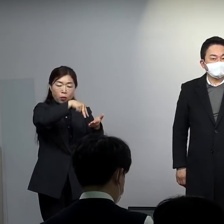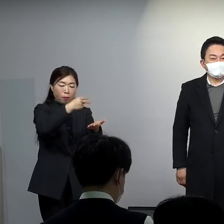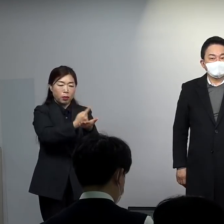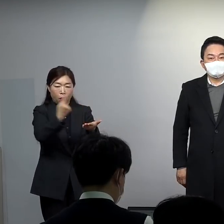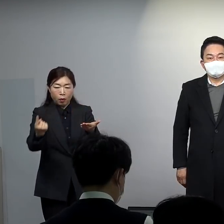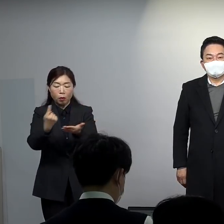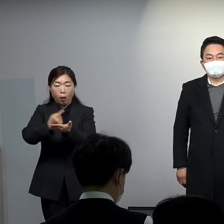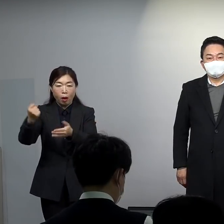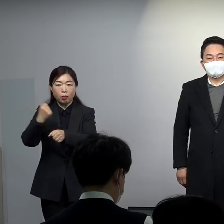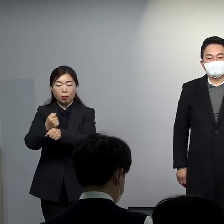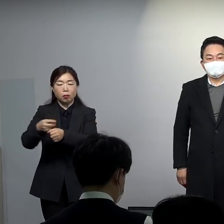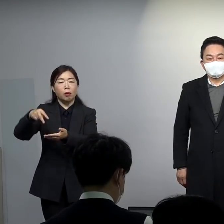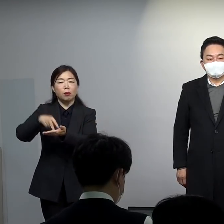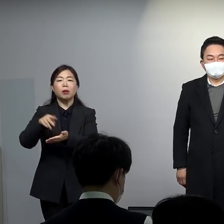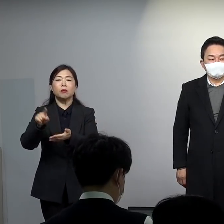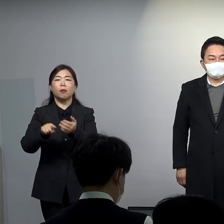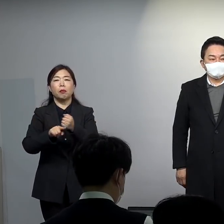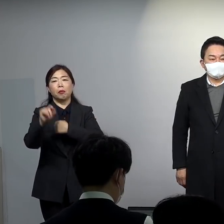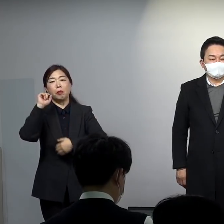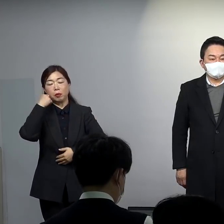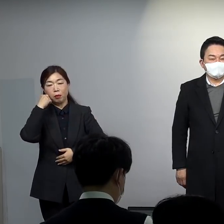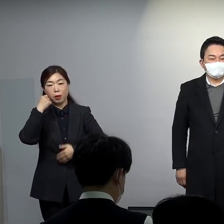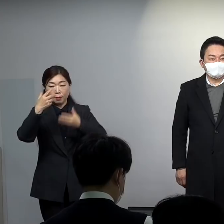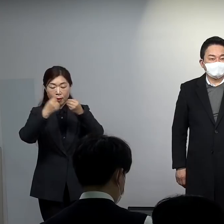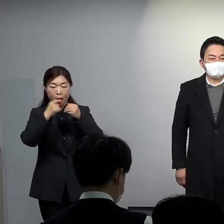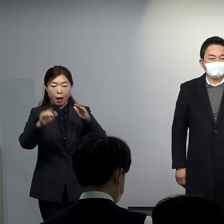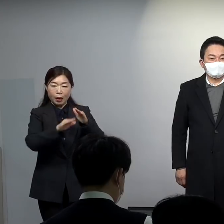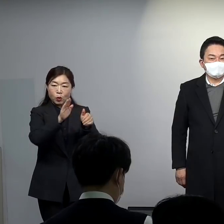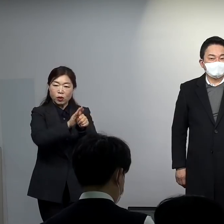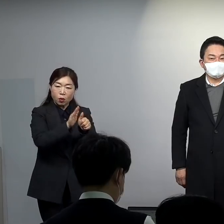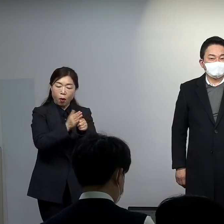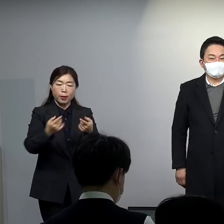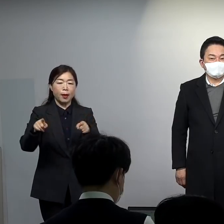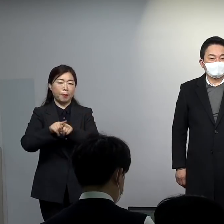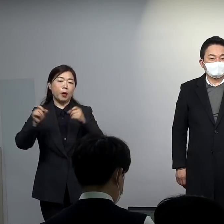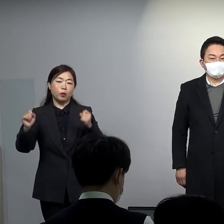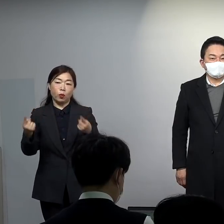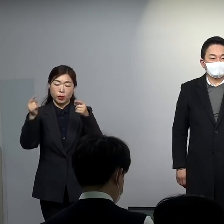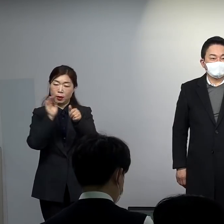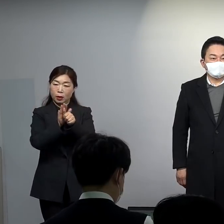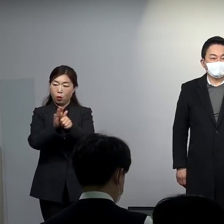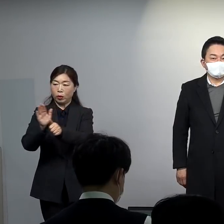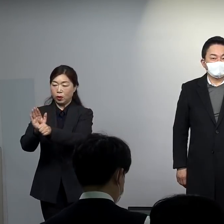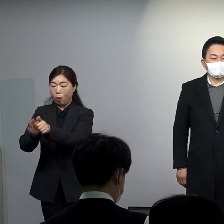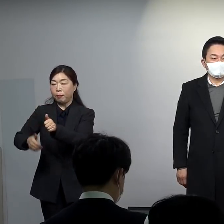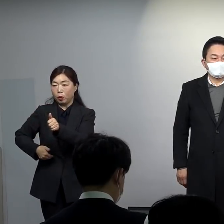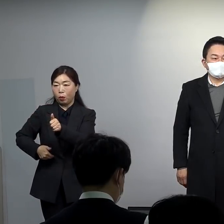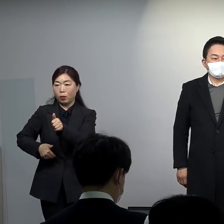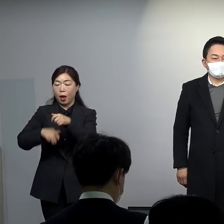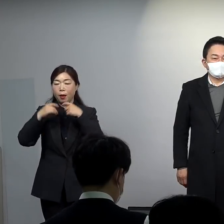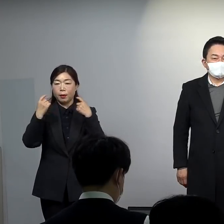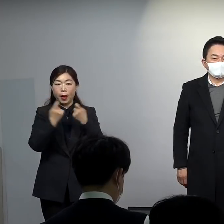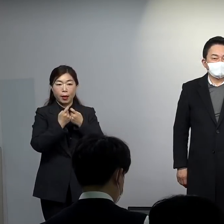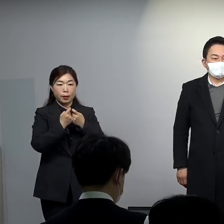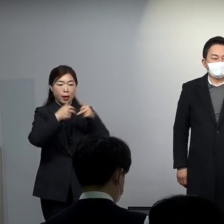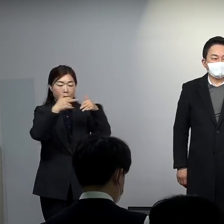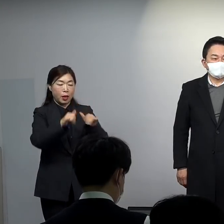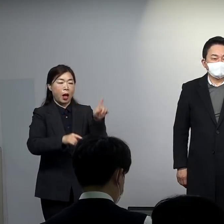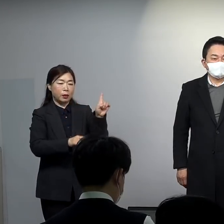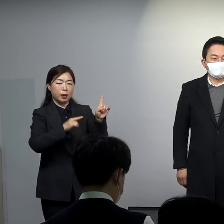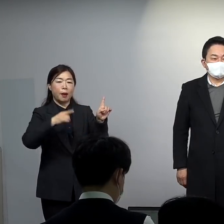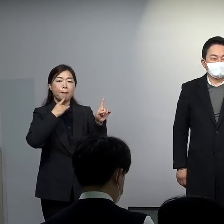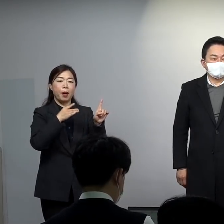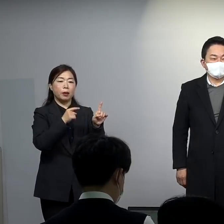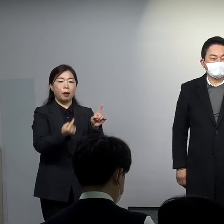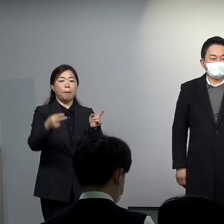있고요. 가족 지원이라든가 이런 인프라가 동시에 갖춰지지 않으면 탈시설만으로는 오히려